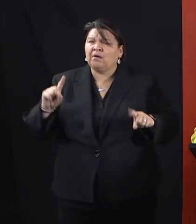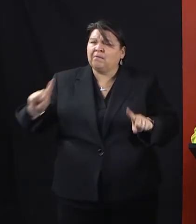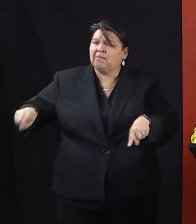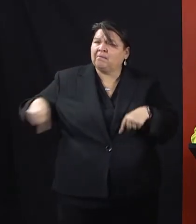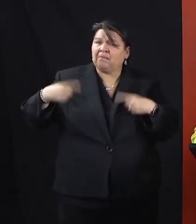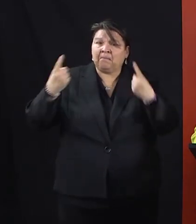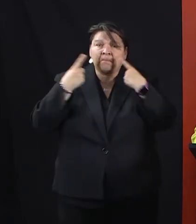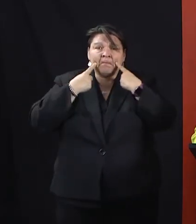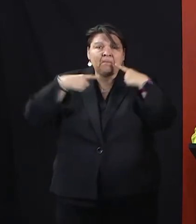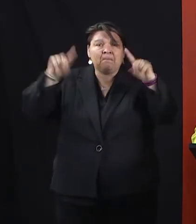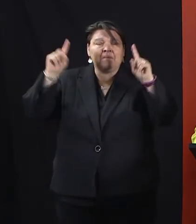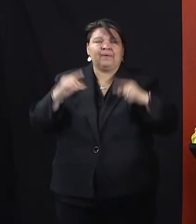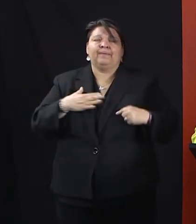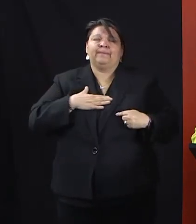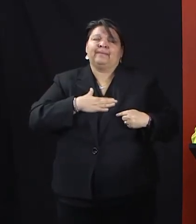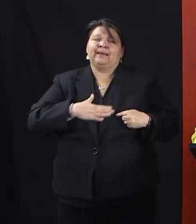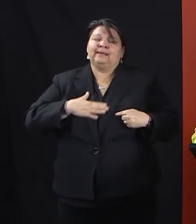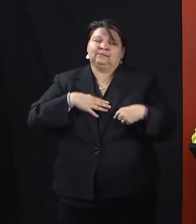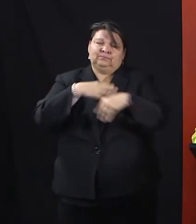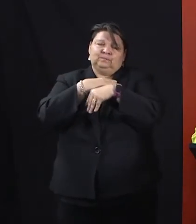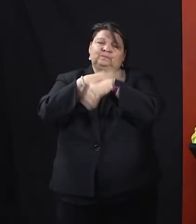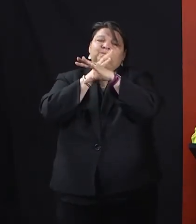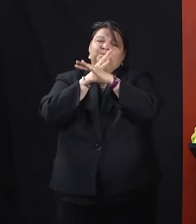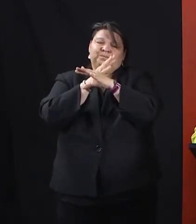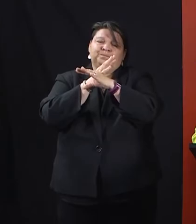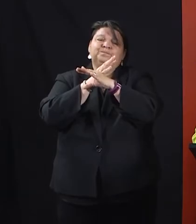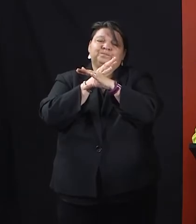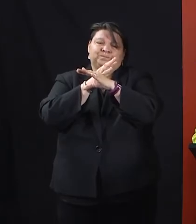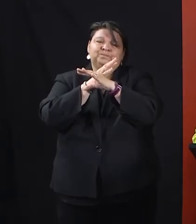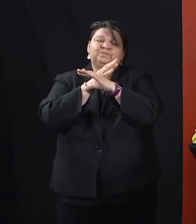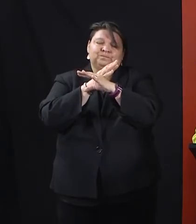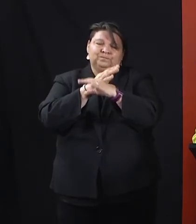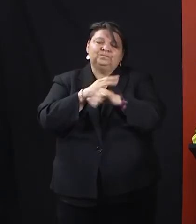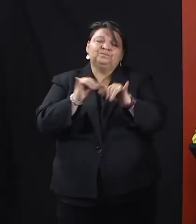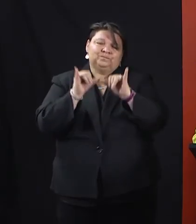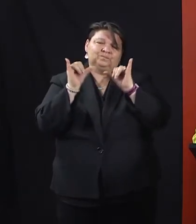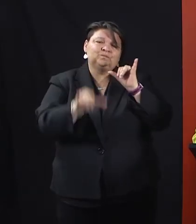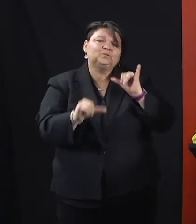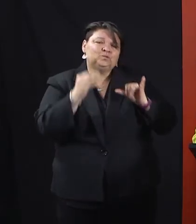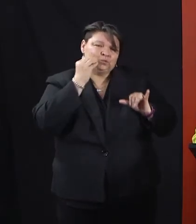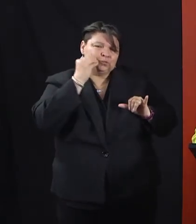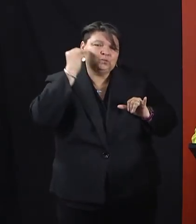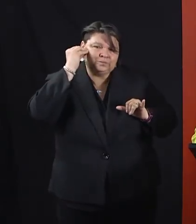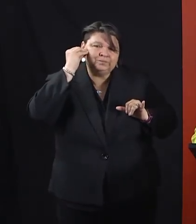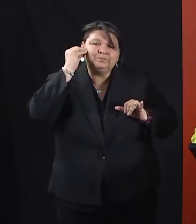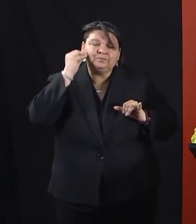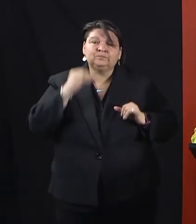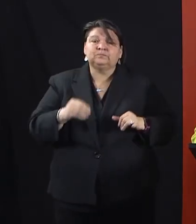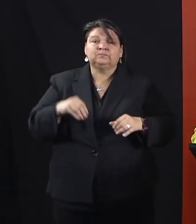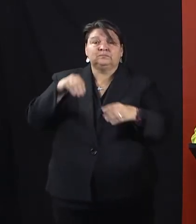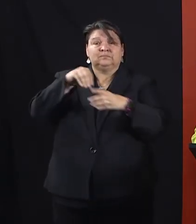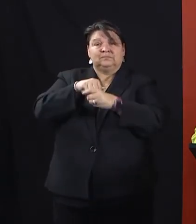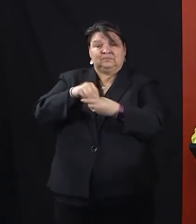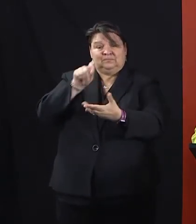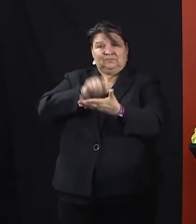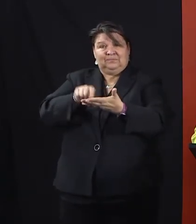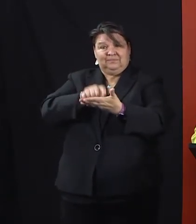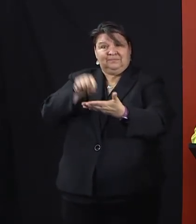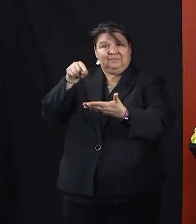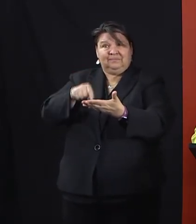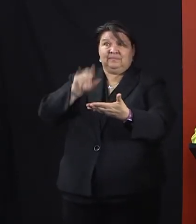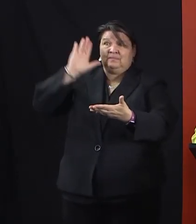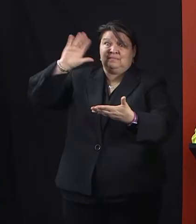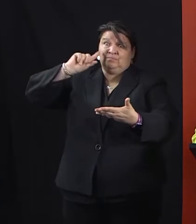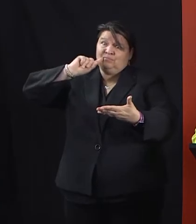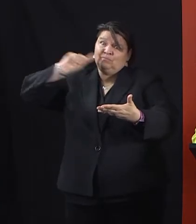and telebroadcast. And that's provided in that order. If you cannot do that, you may